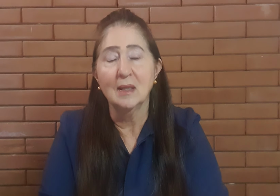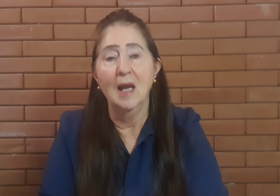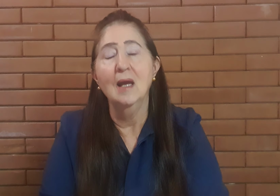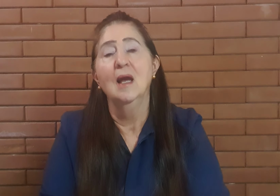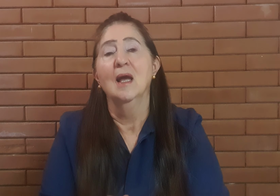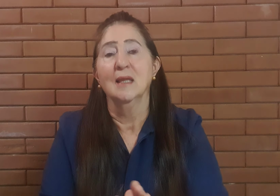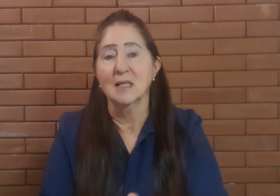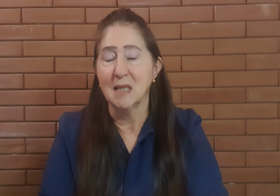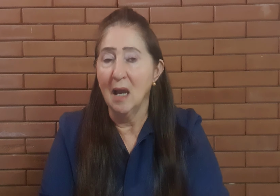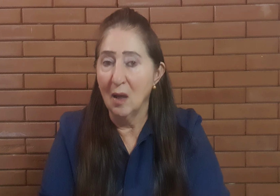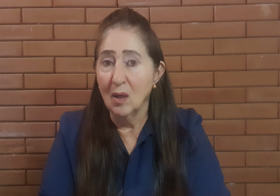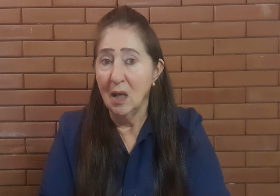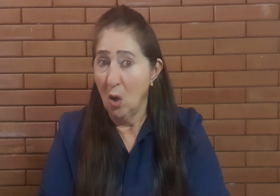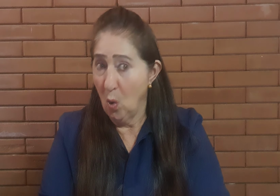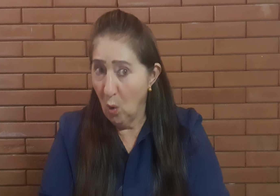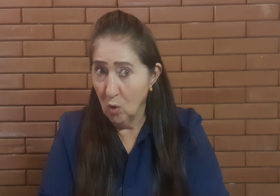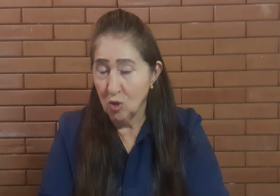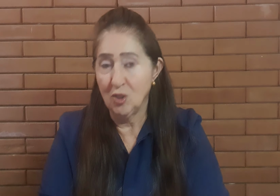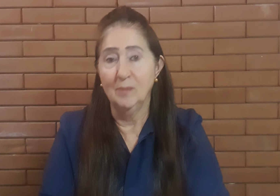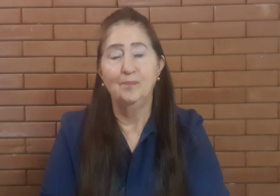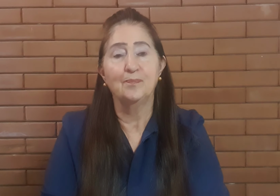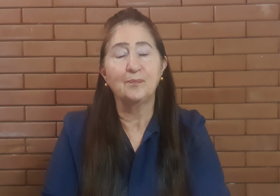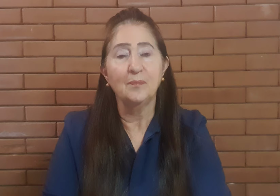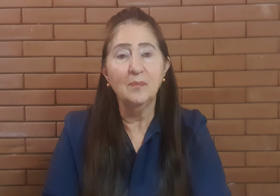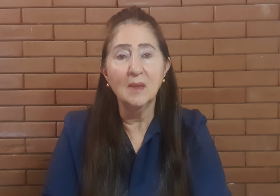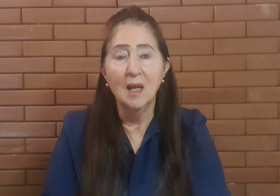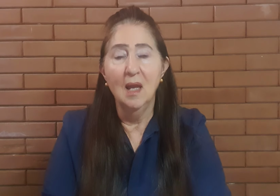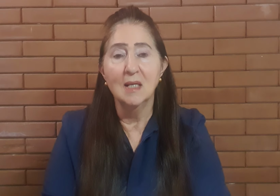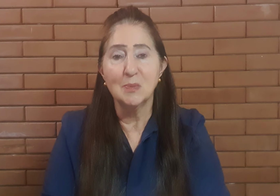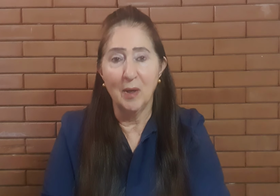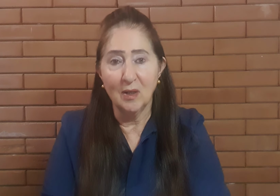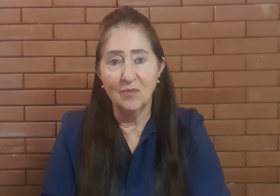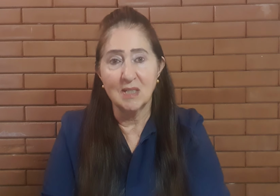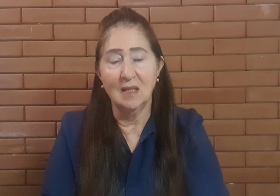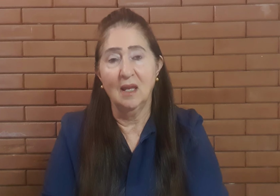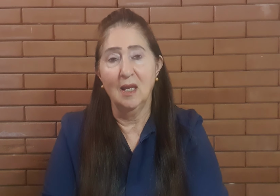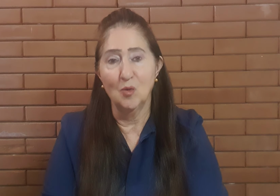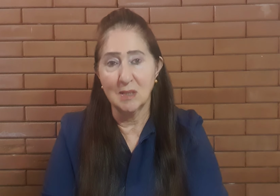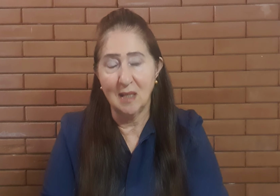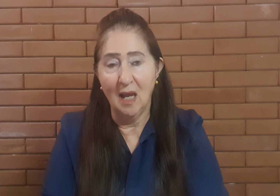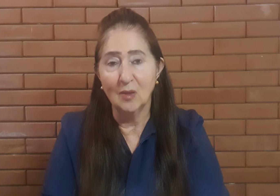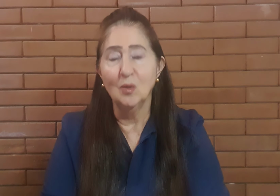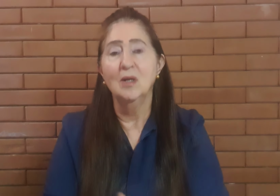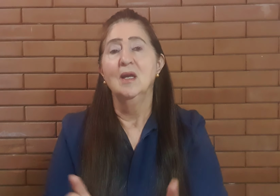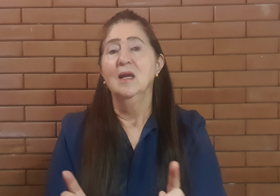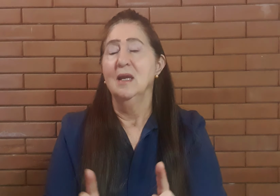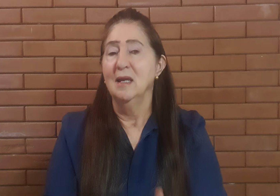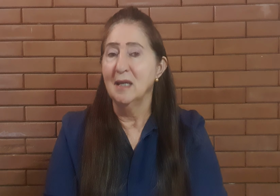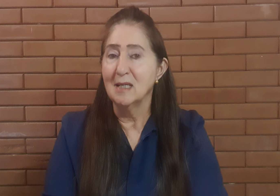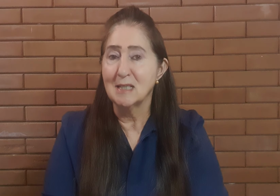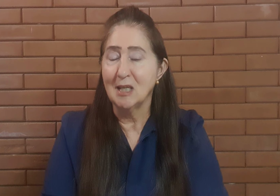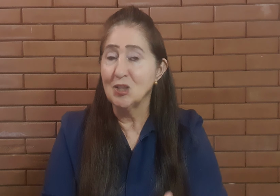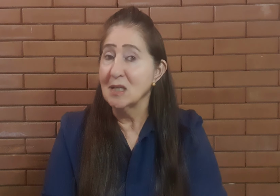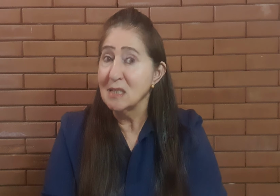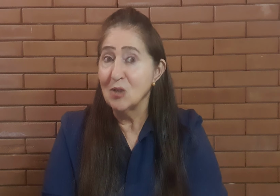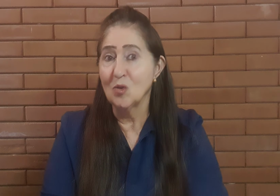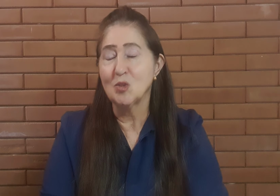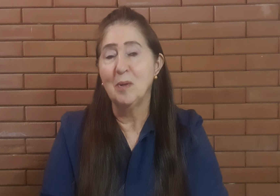tá? Dessa aula hoje. Espero que você tenha gostado e que esteja ansioso para a